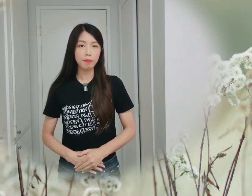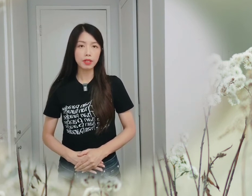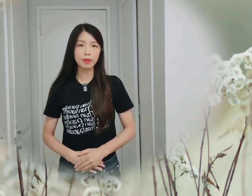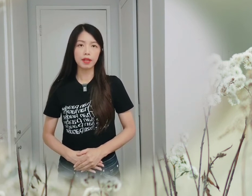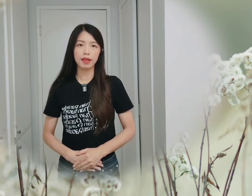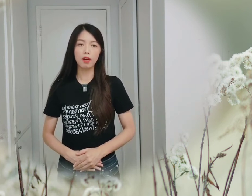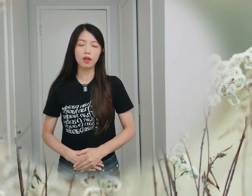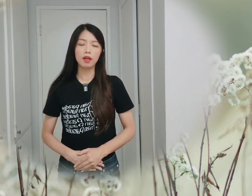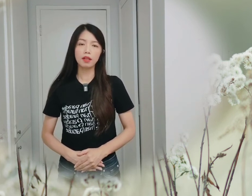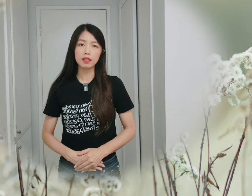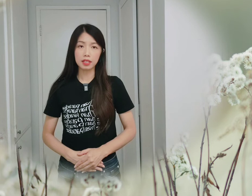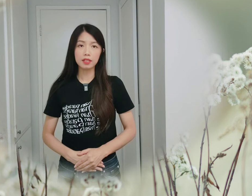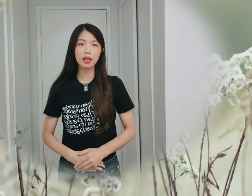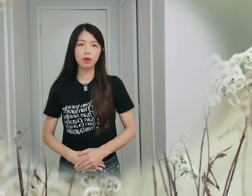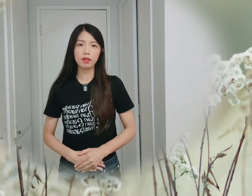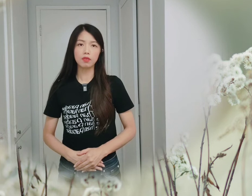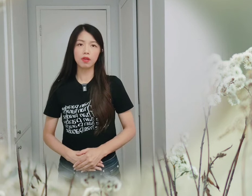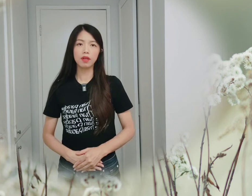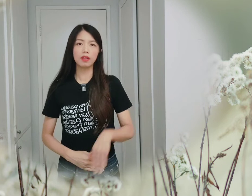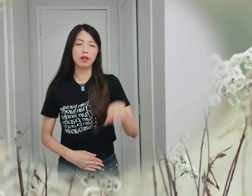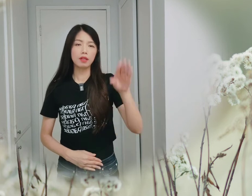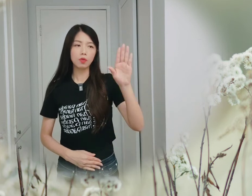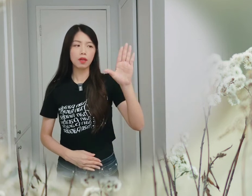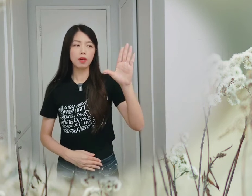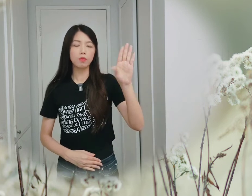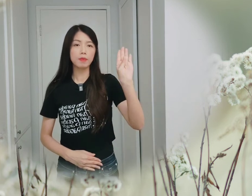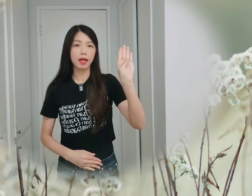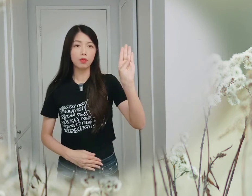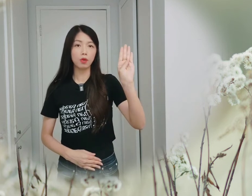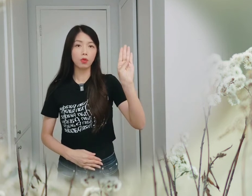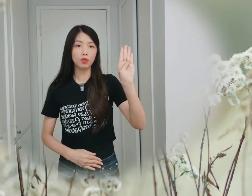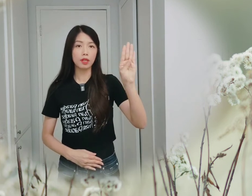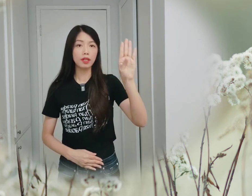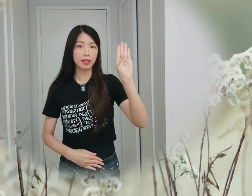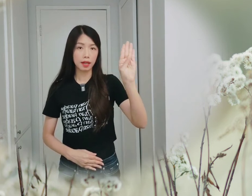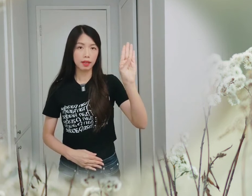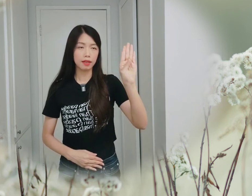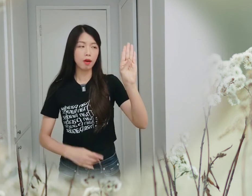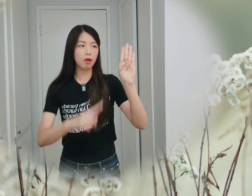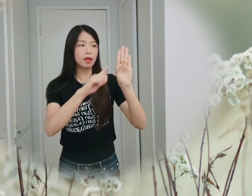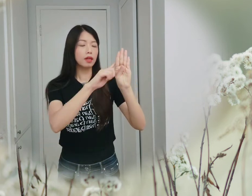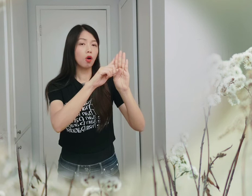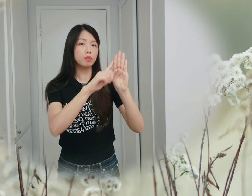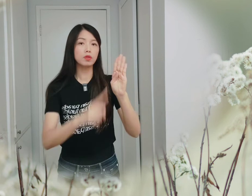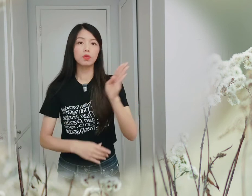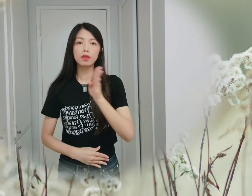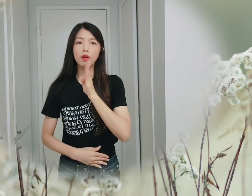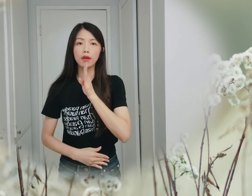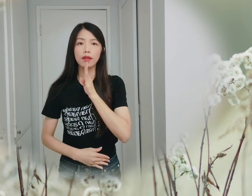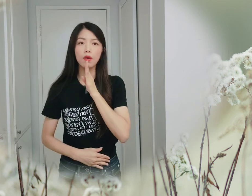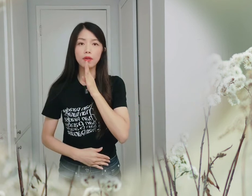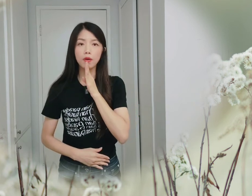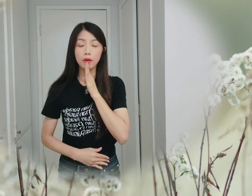개를 합하시면 되는데요. 일단 진짜라고 하는 뜻의 수어는 손을 이렇게 엄지만 안으로 넣어주신 이 상태에서 이 검지